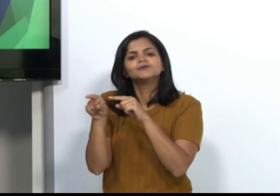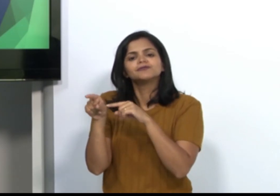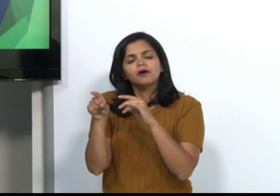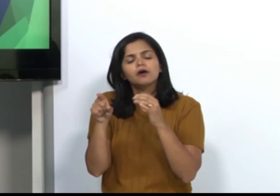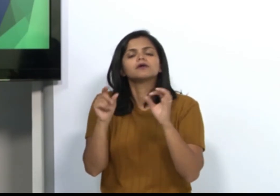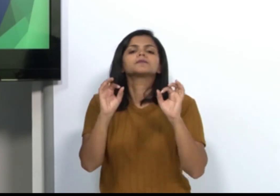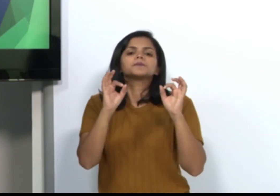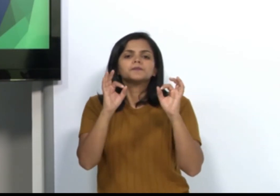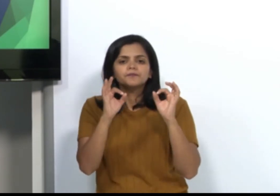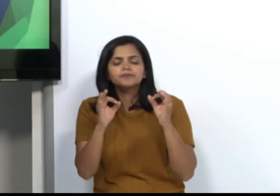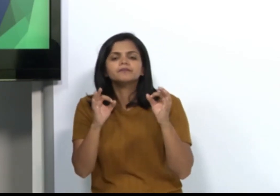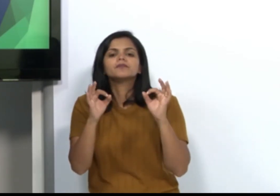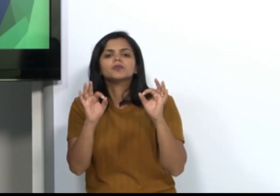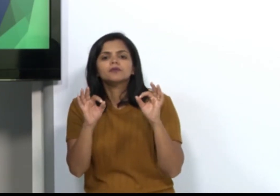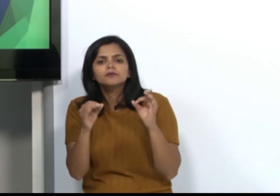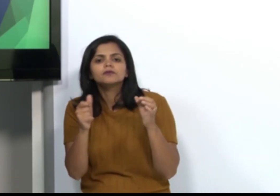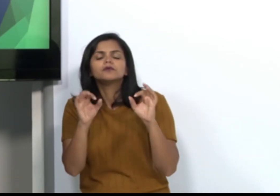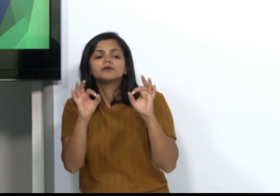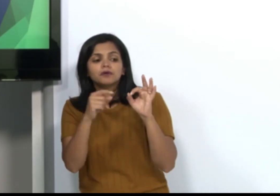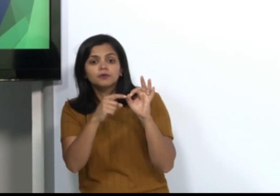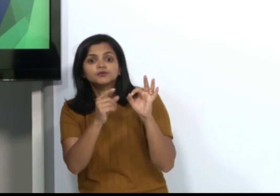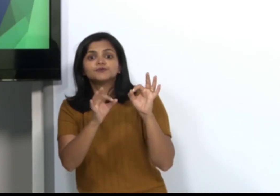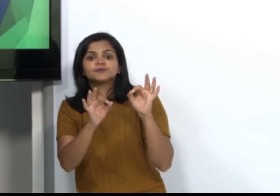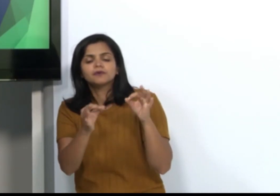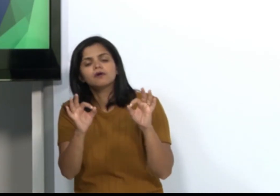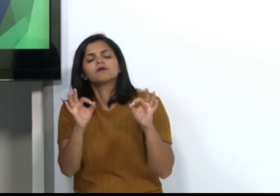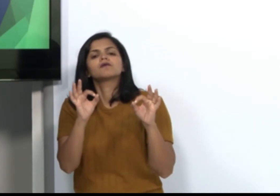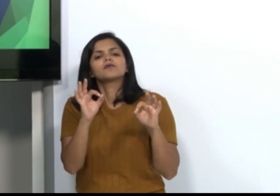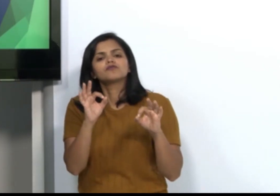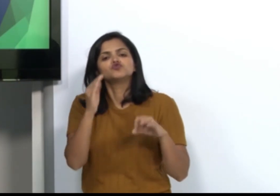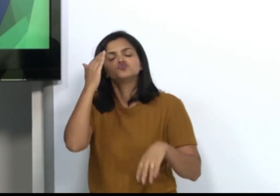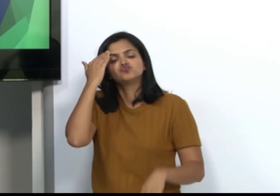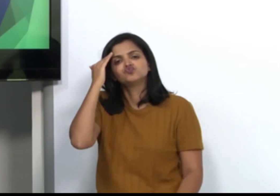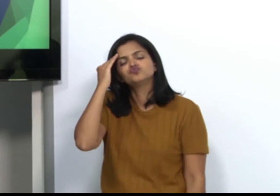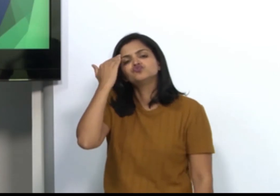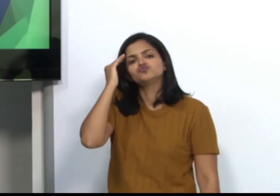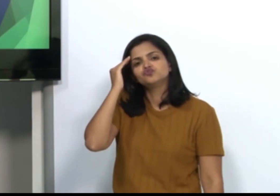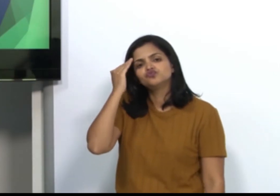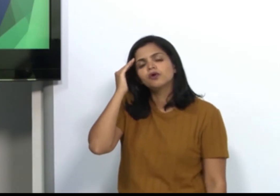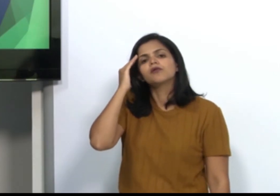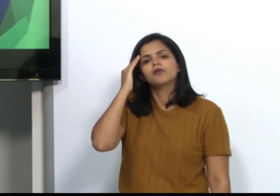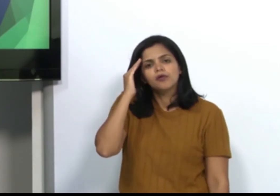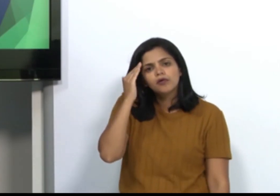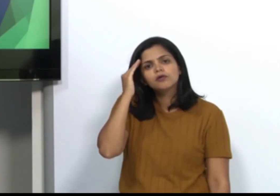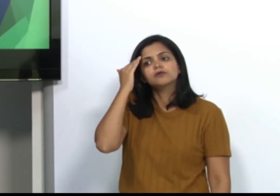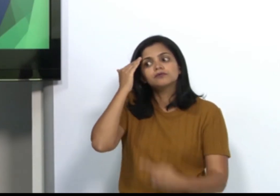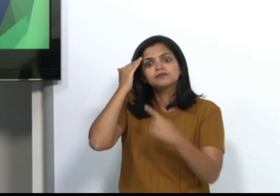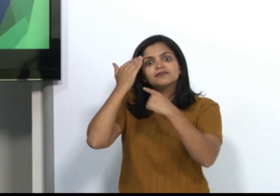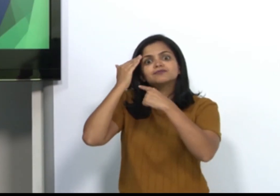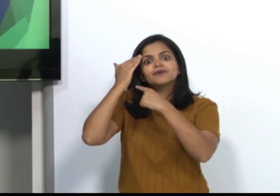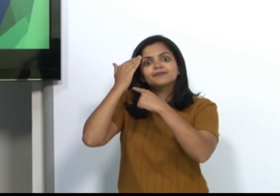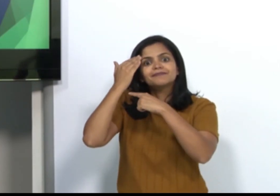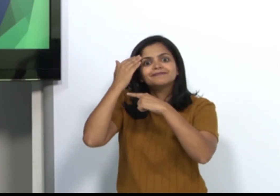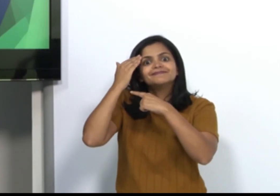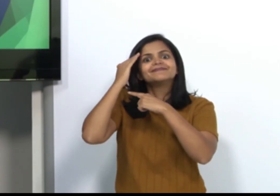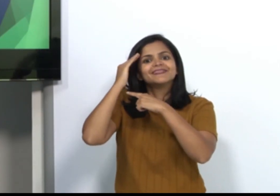falar, trabalho ali e parei. Ou entendi e continuei com o